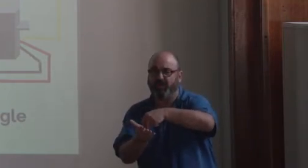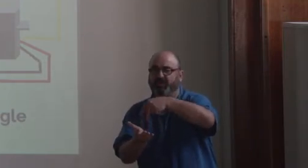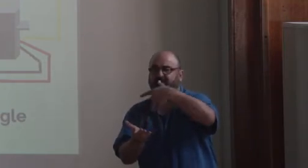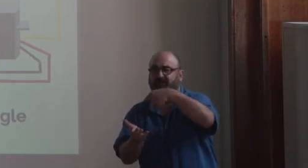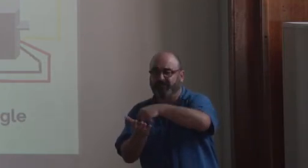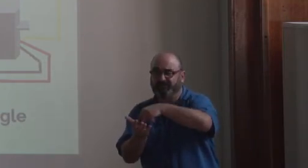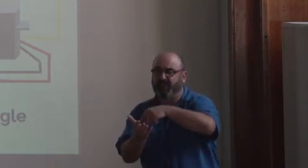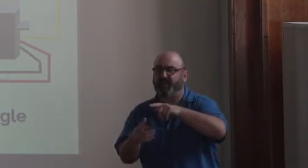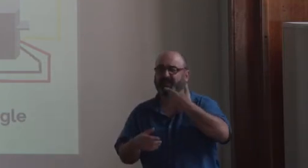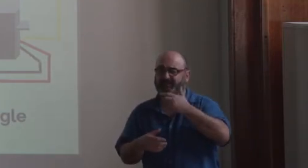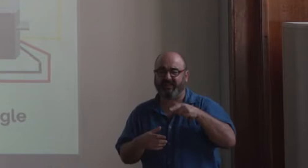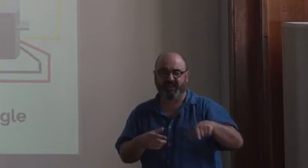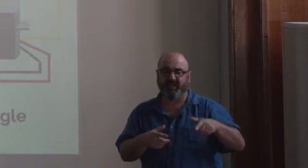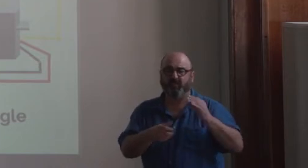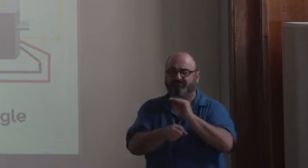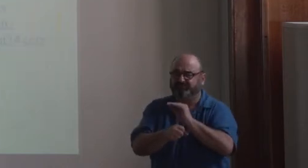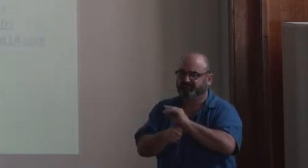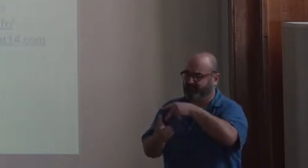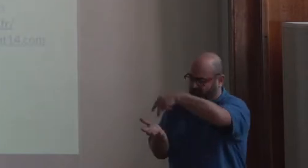le faites pas, mettez un transistor.